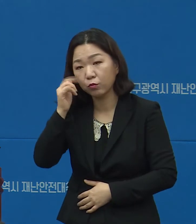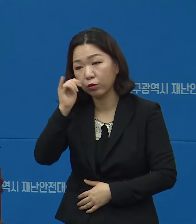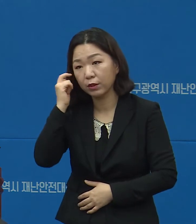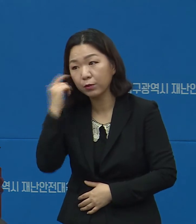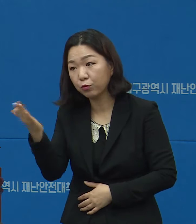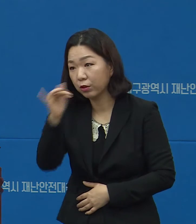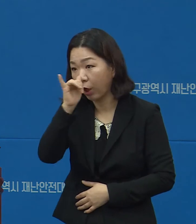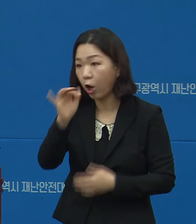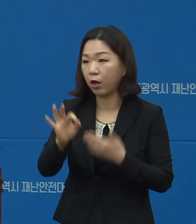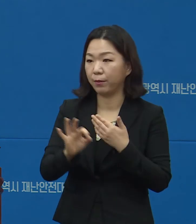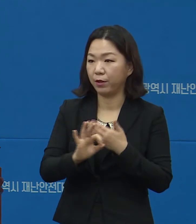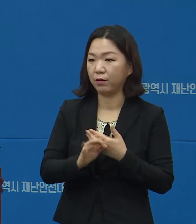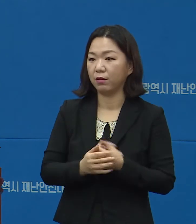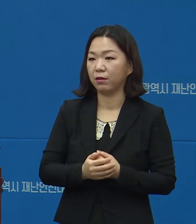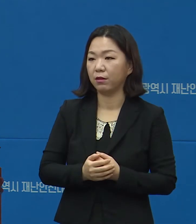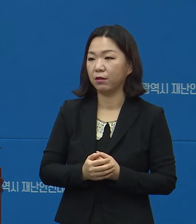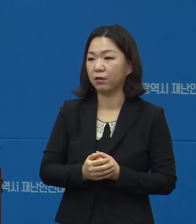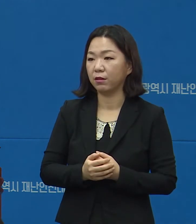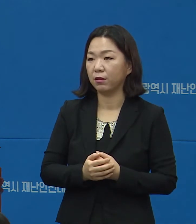있으면은